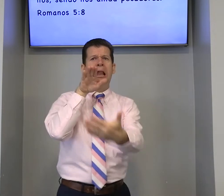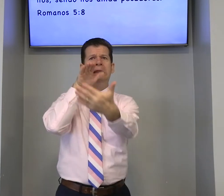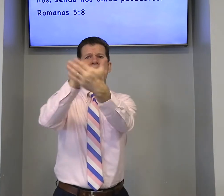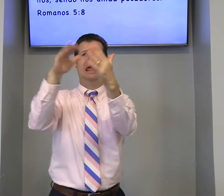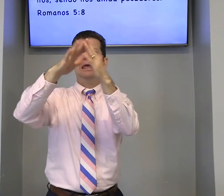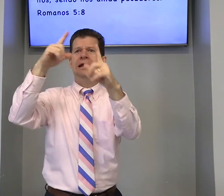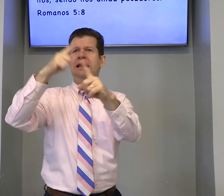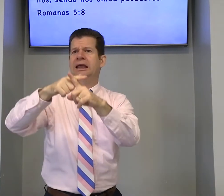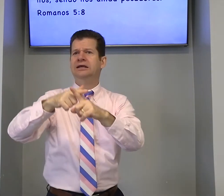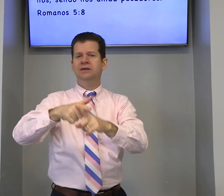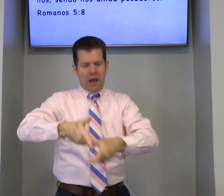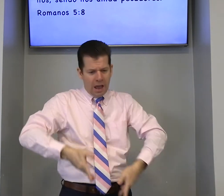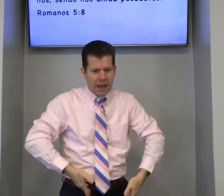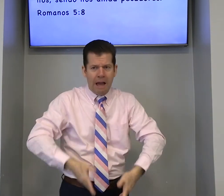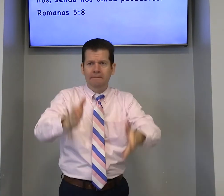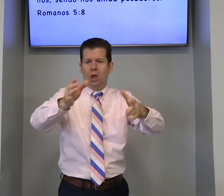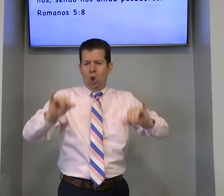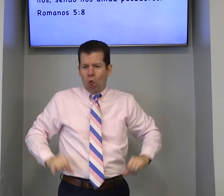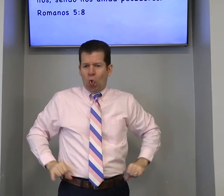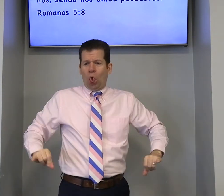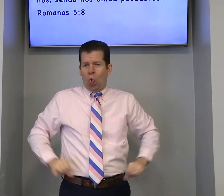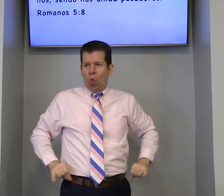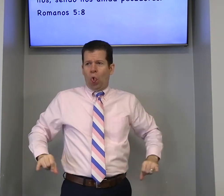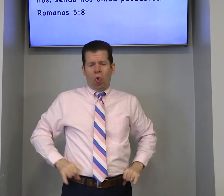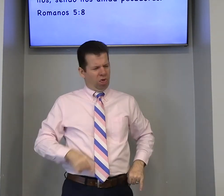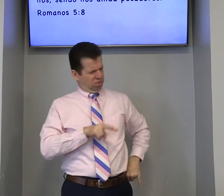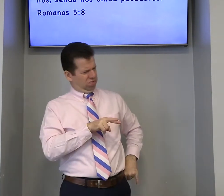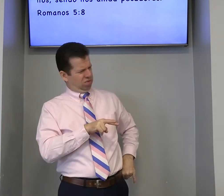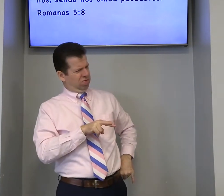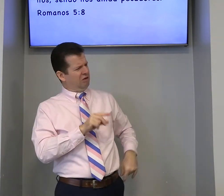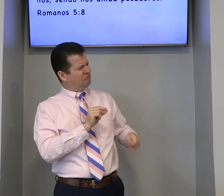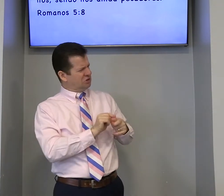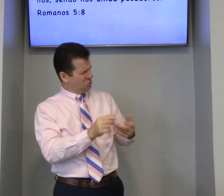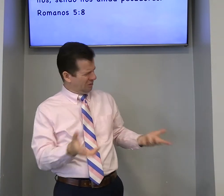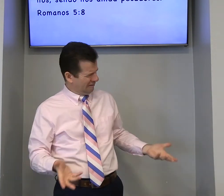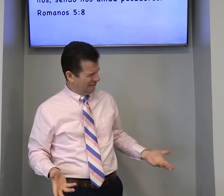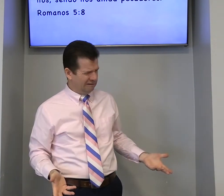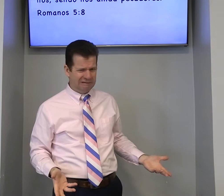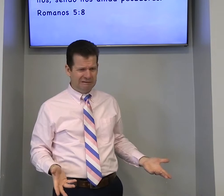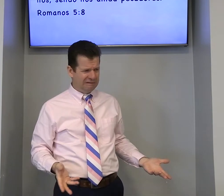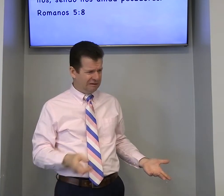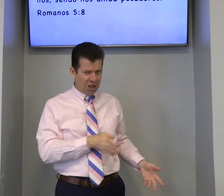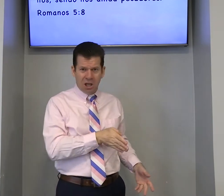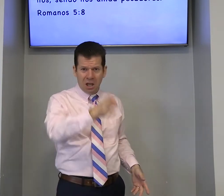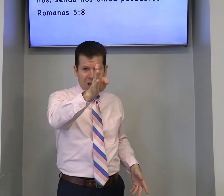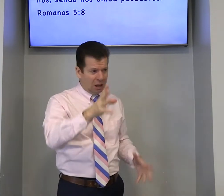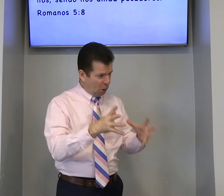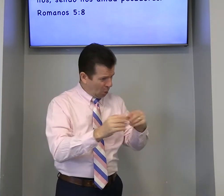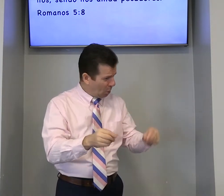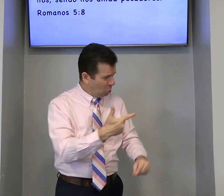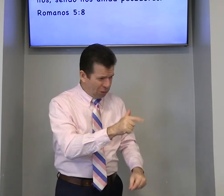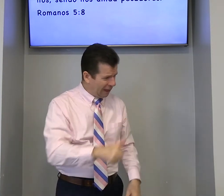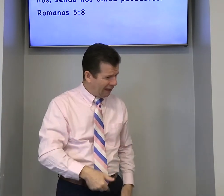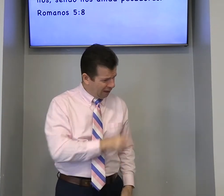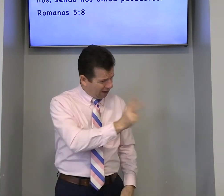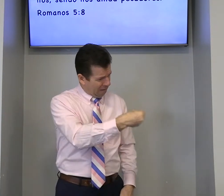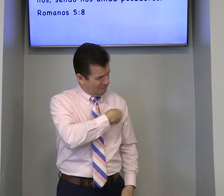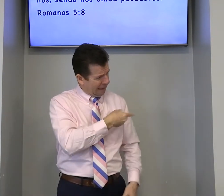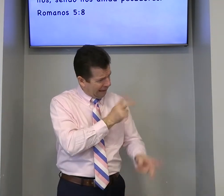E vai longe até a igreja sofrendo de joelho. E eu olho e pergunto, você está fazendo o quê?